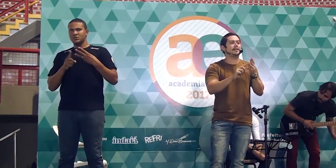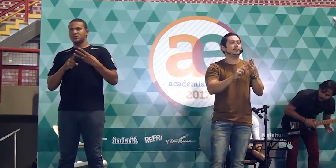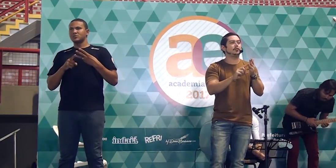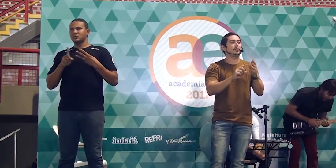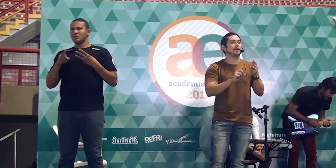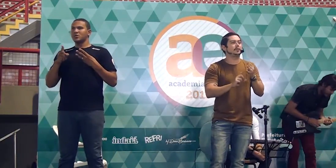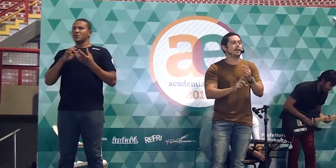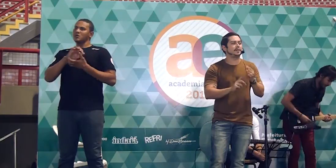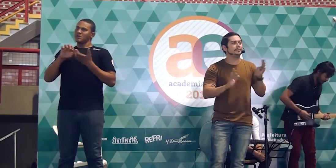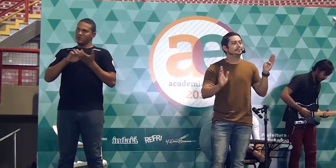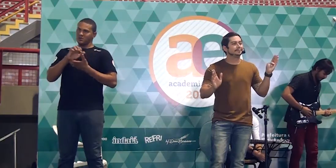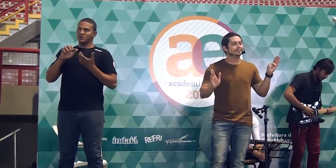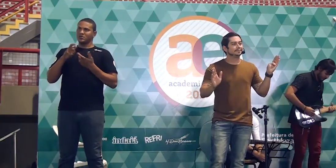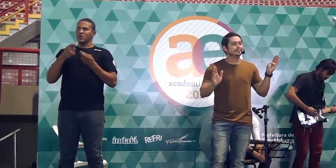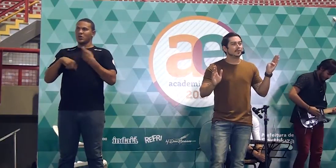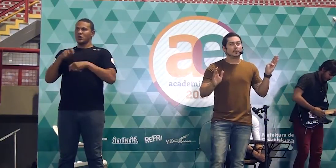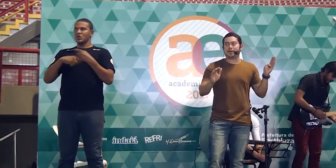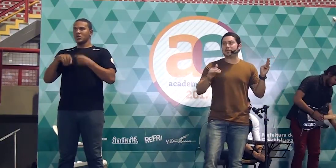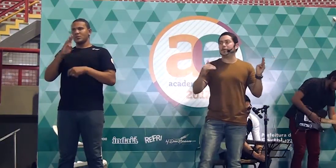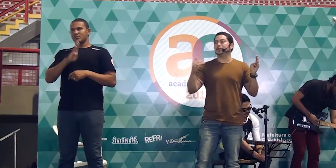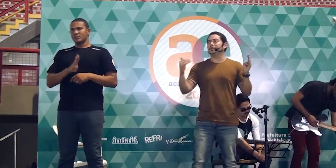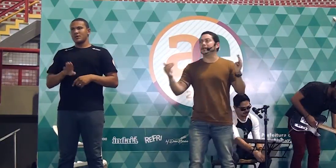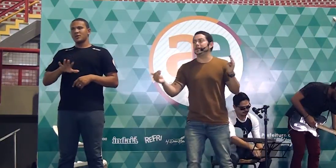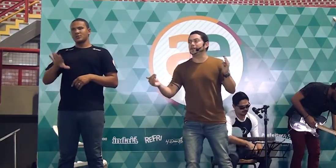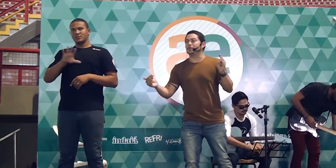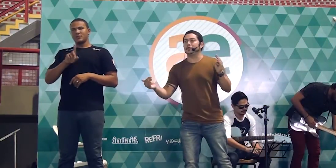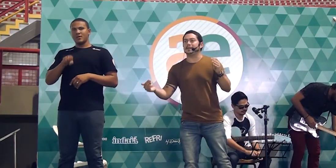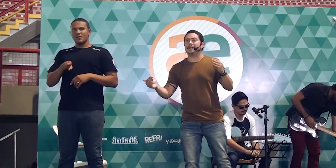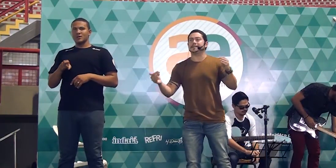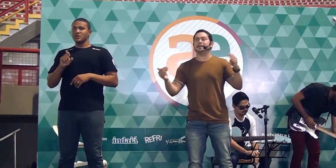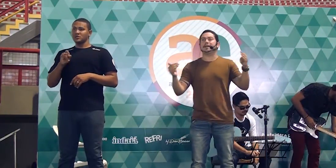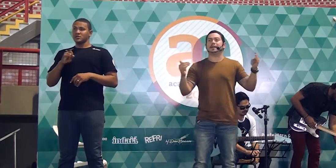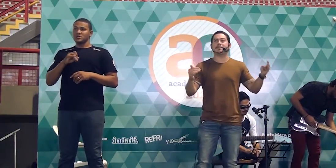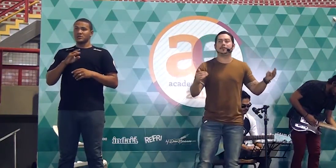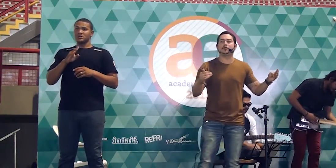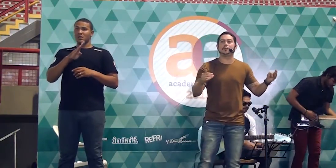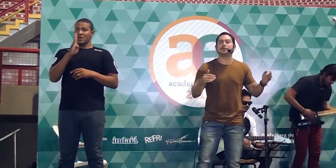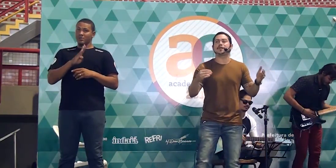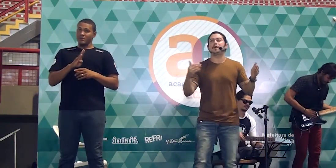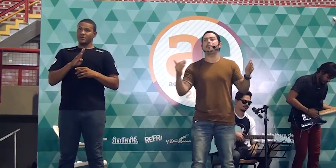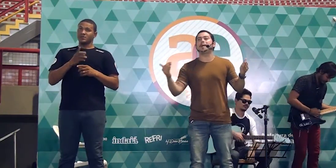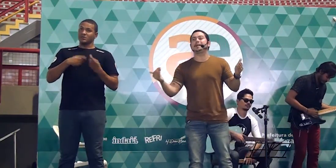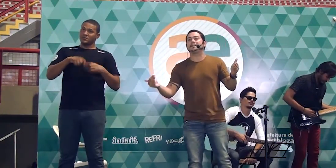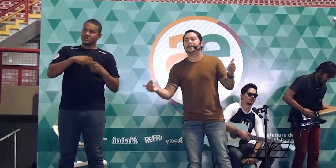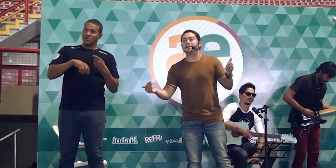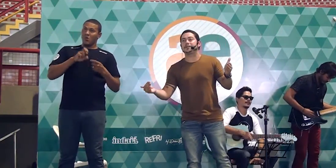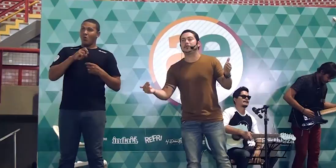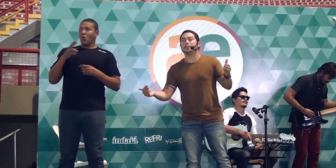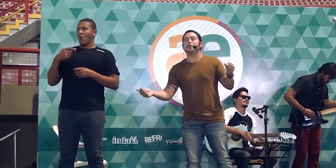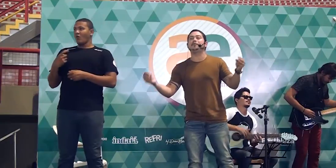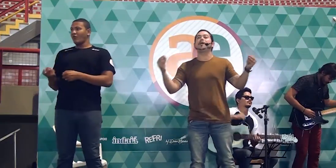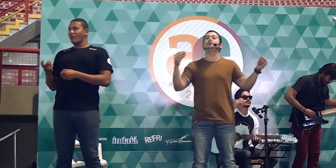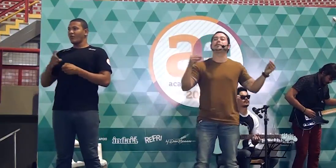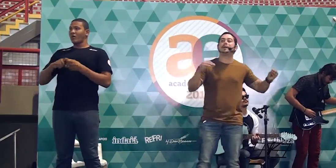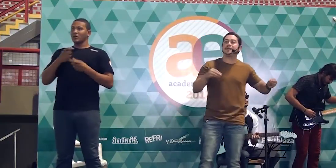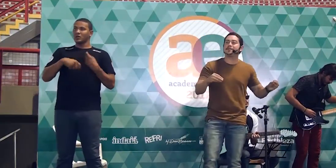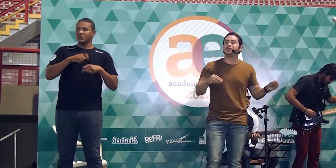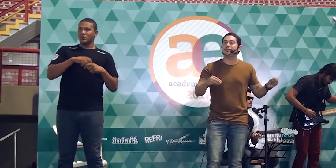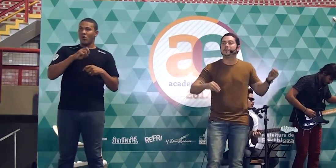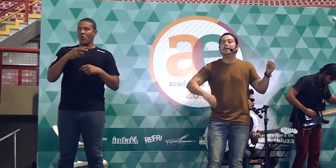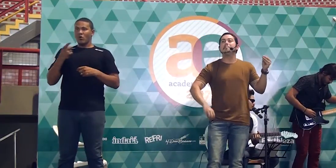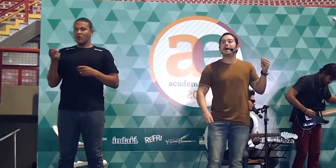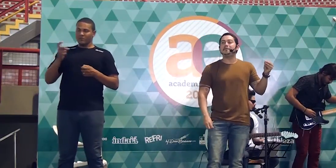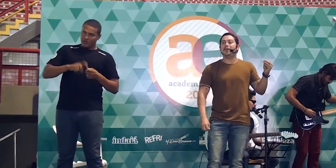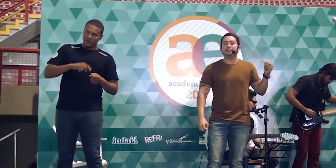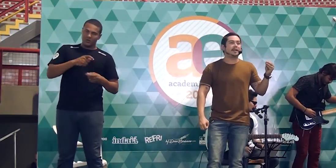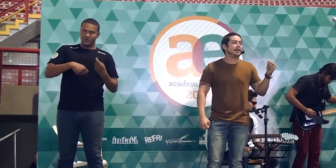da Crise Econômica do Brasil. O Brasil, quando não está em crise econômica, está saindo da crise econômica, ou se recuperando da crise econômica, ou voltando para a crise